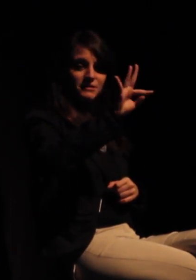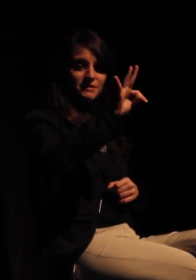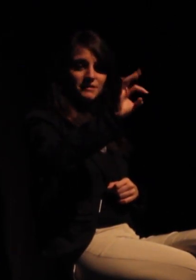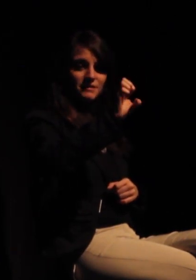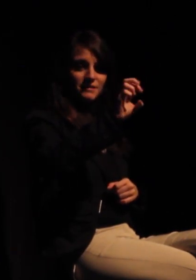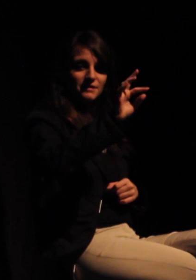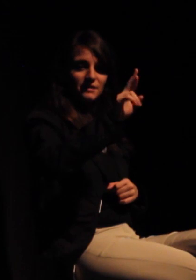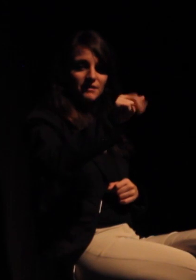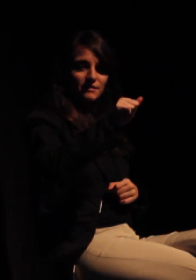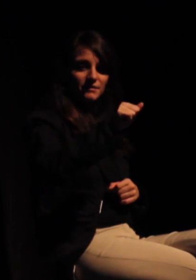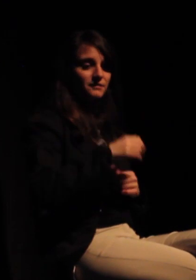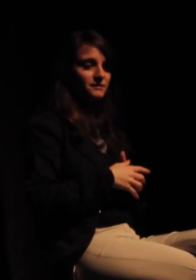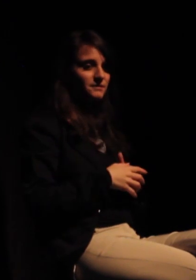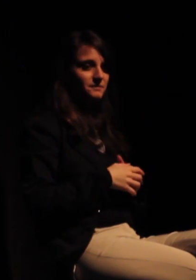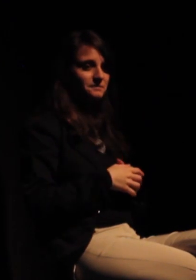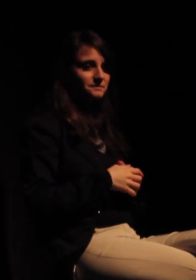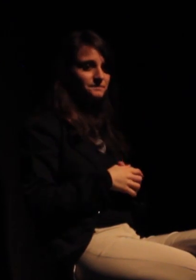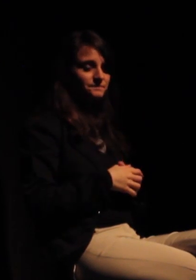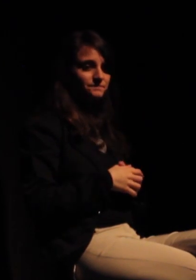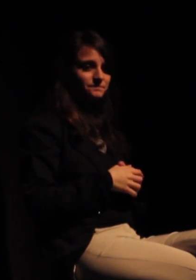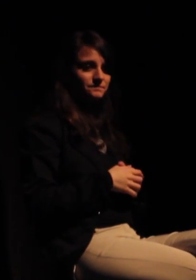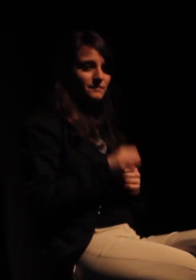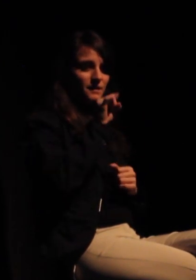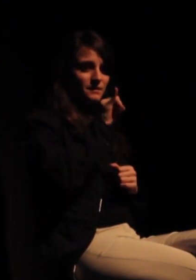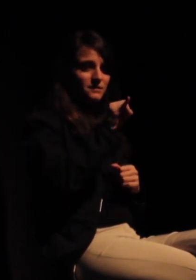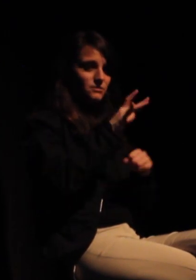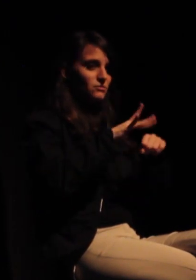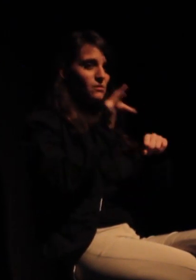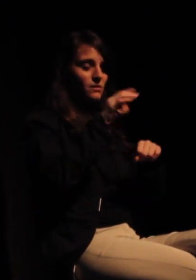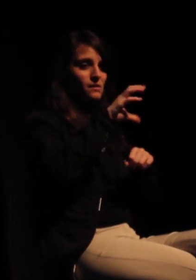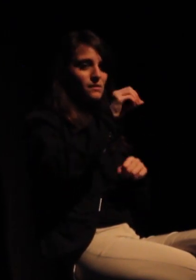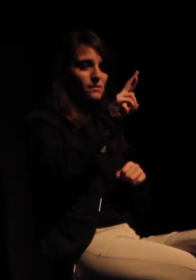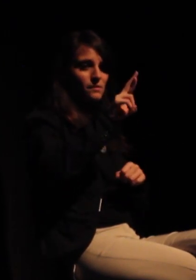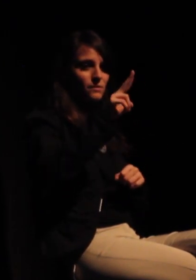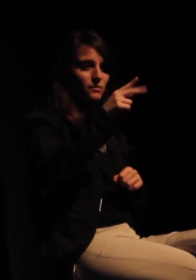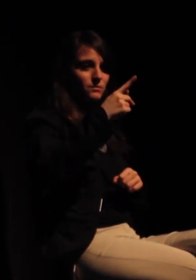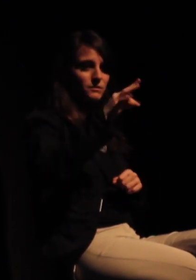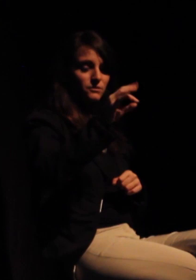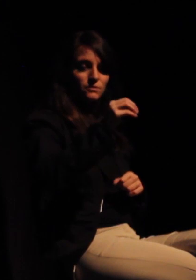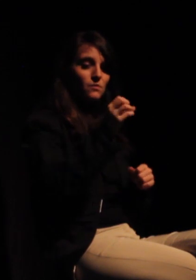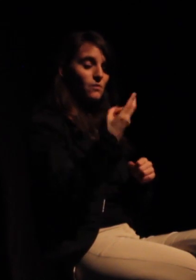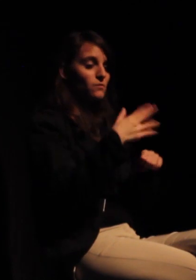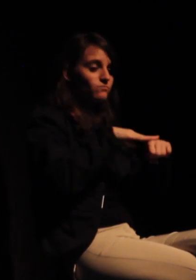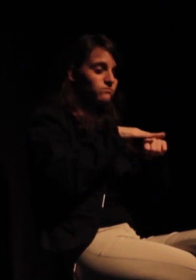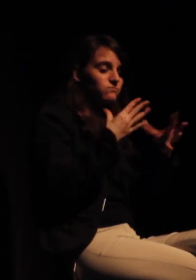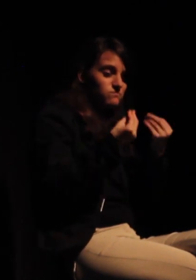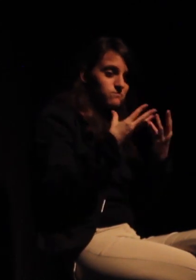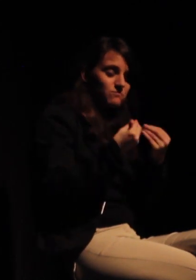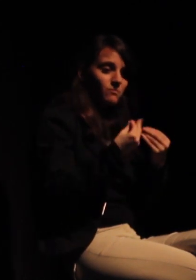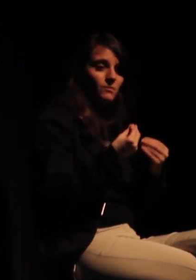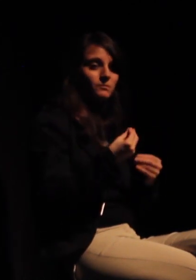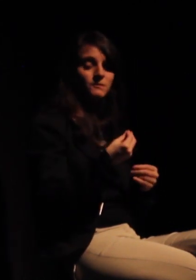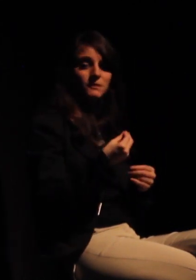que dá nos corruptos, e que se você toca num corrupto, ou conversa muito tempo,